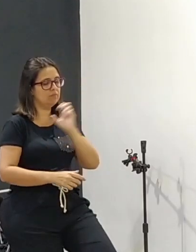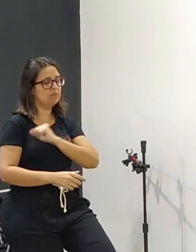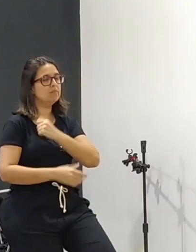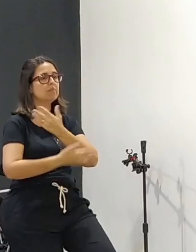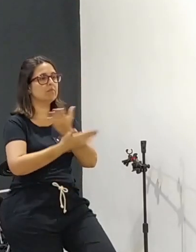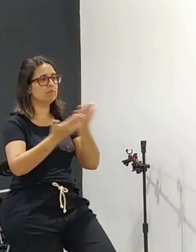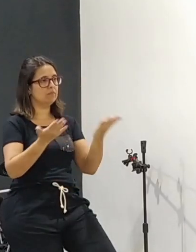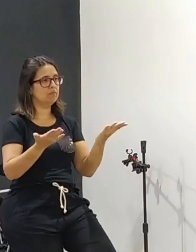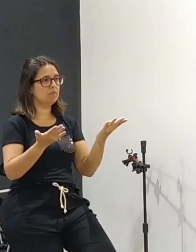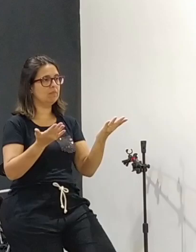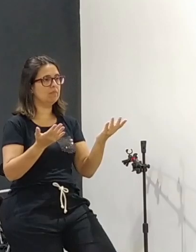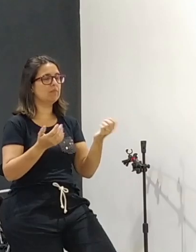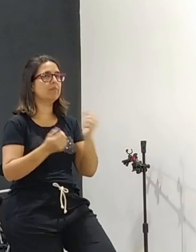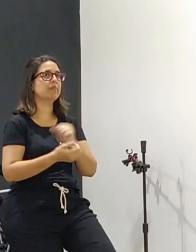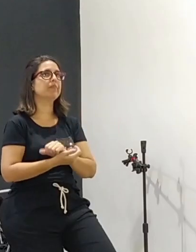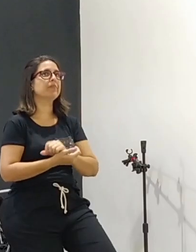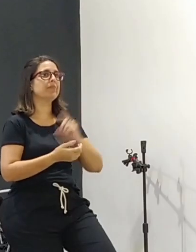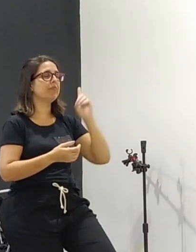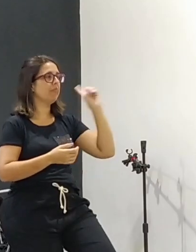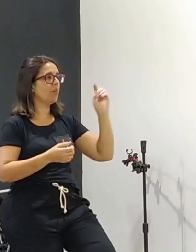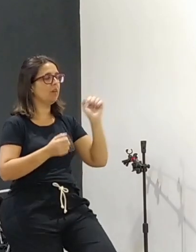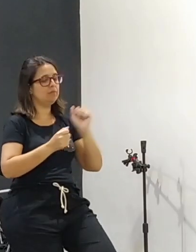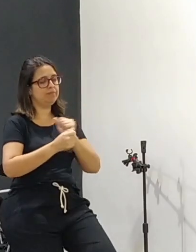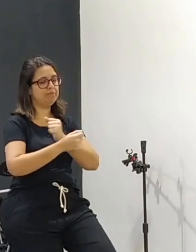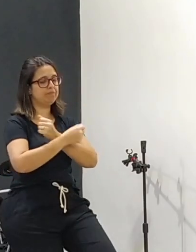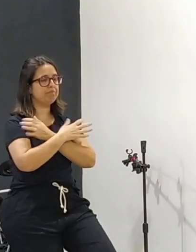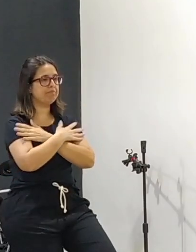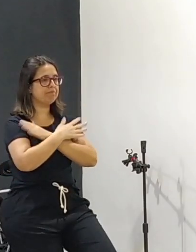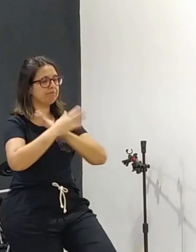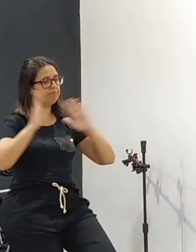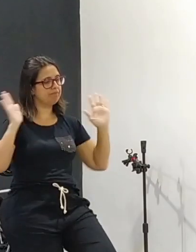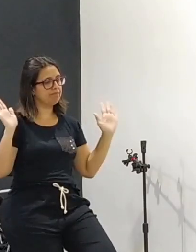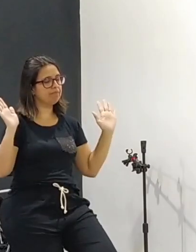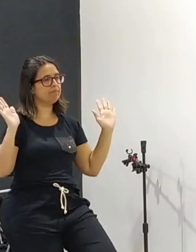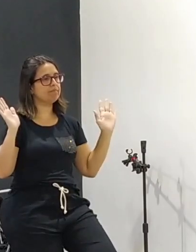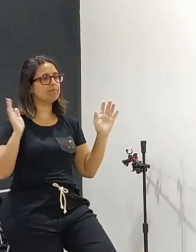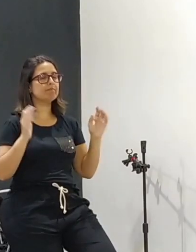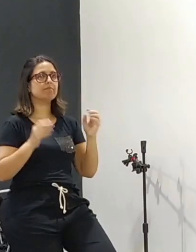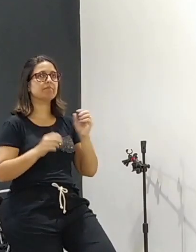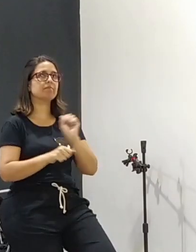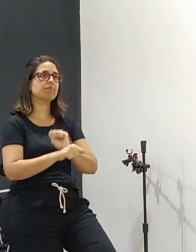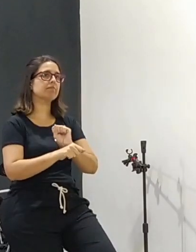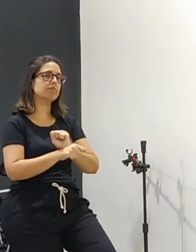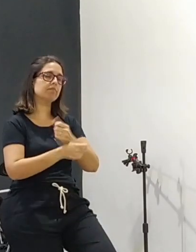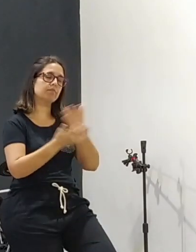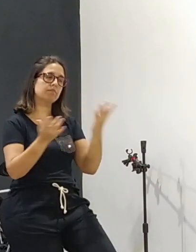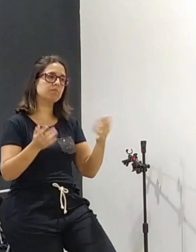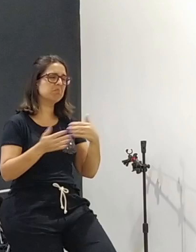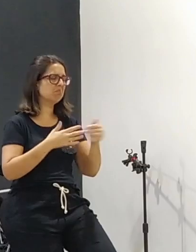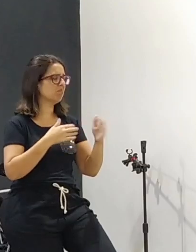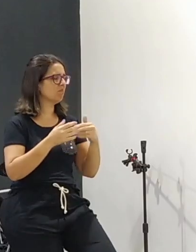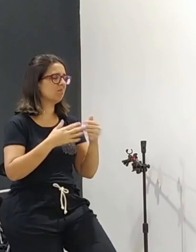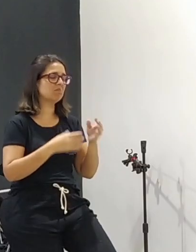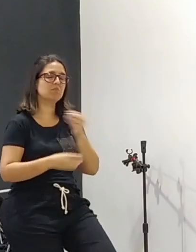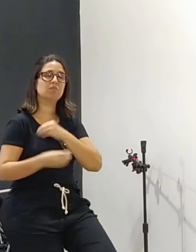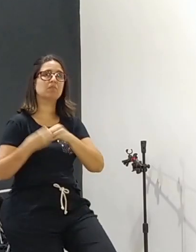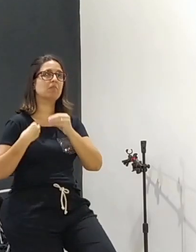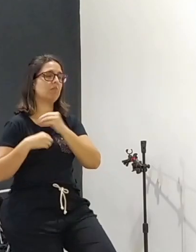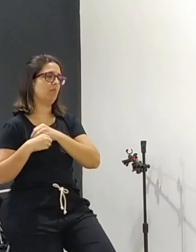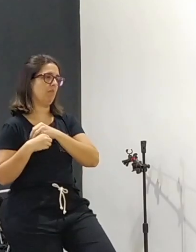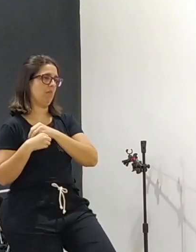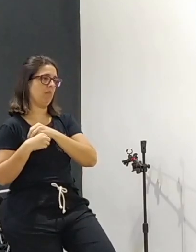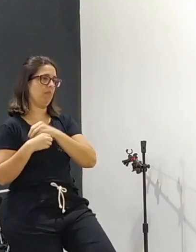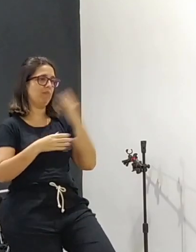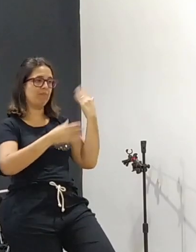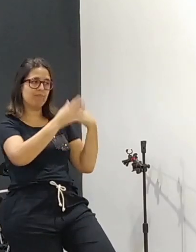está de braços abertos para você. Não importa o que você fez, o pecado que você cometeu, Deus está